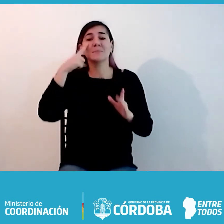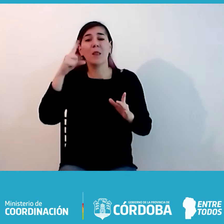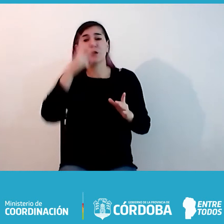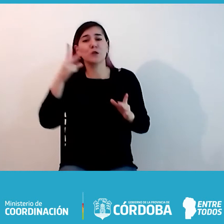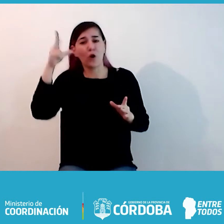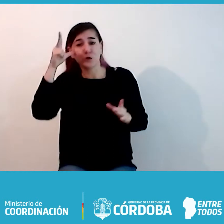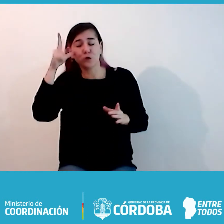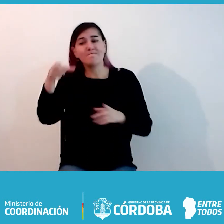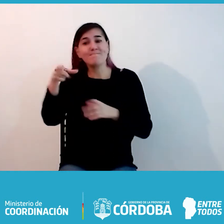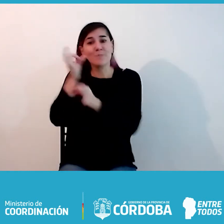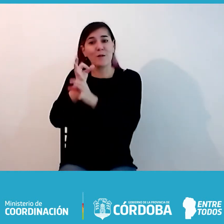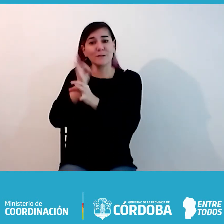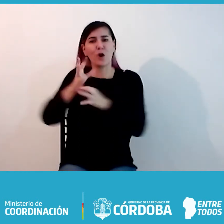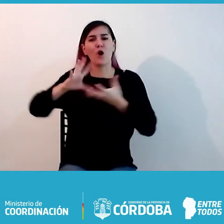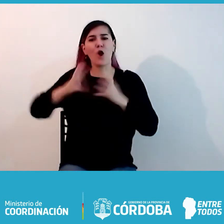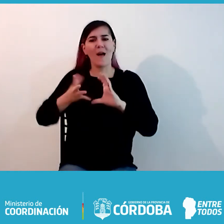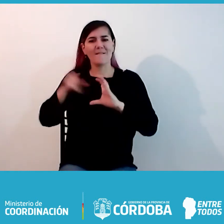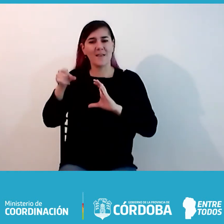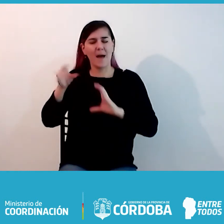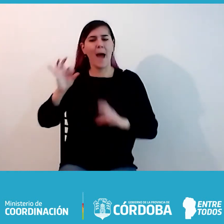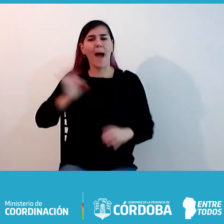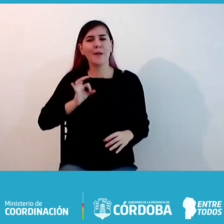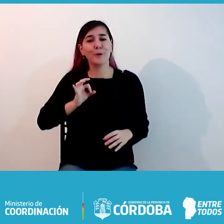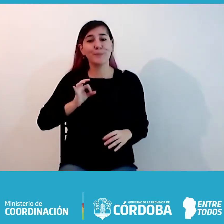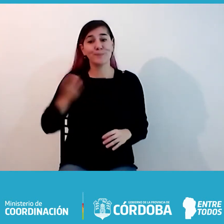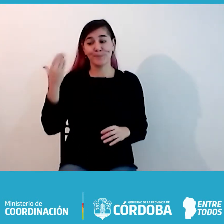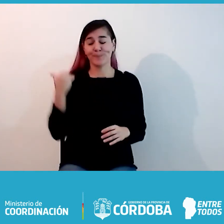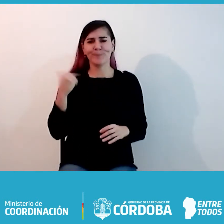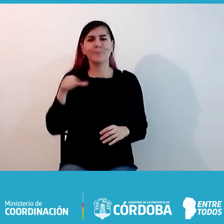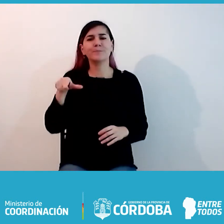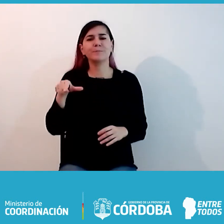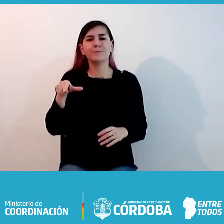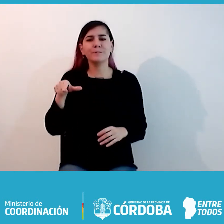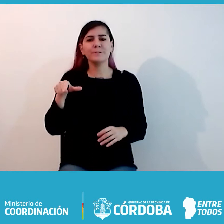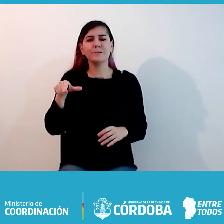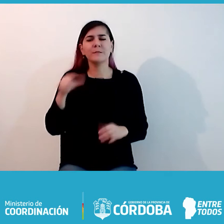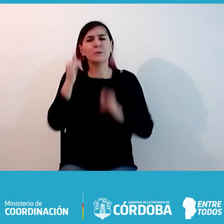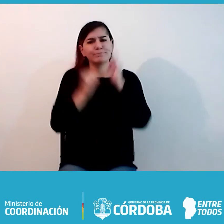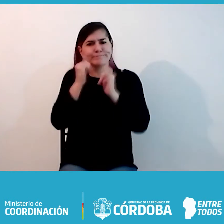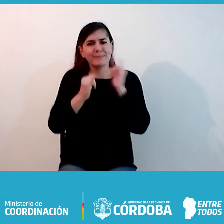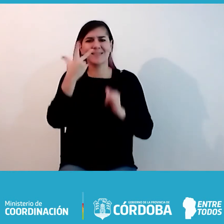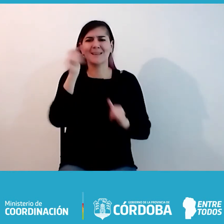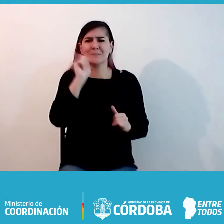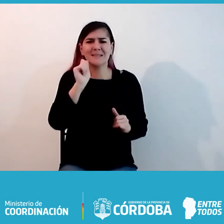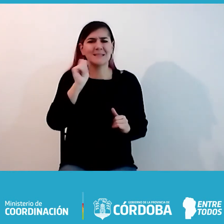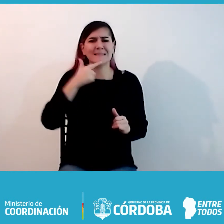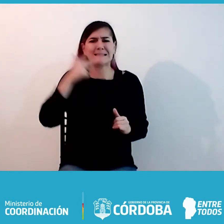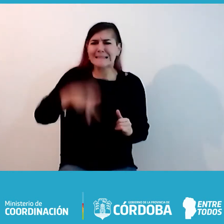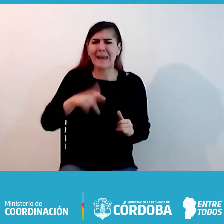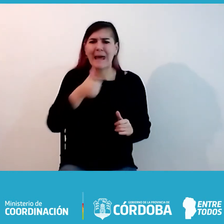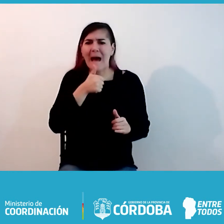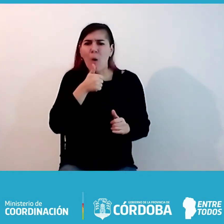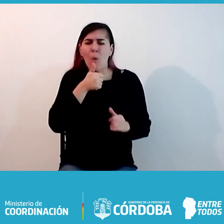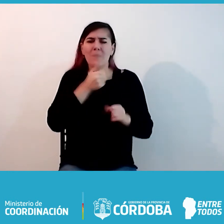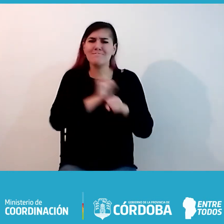Es profesor de Geografía, dice, en el año 2020 estuvieron, comenta, 3 meses sin agua en plena pandemia. Se